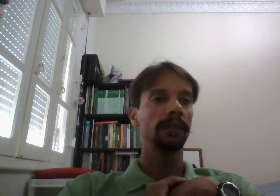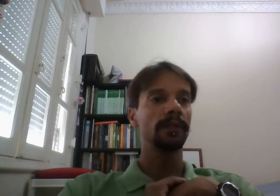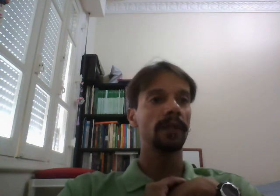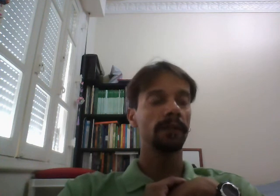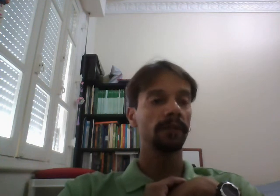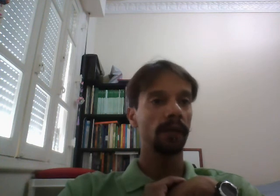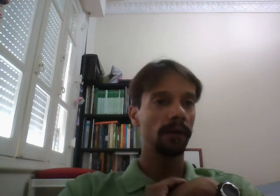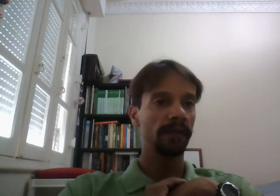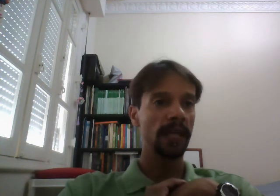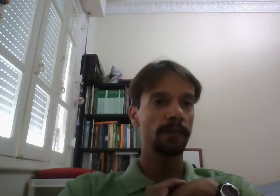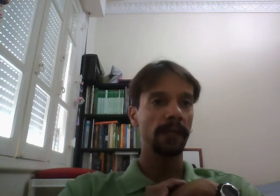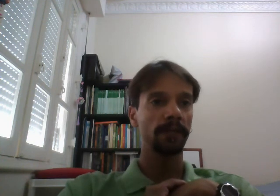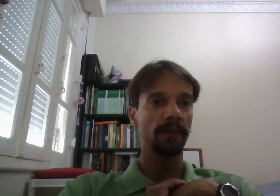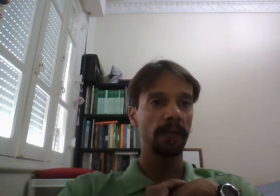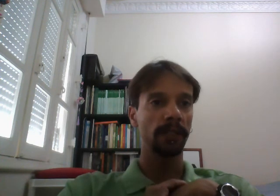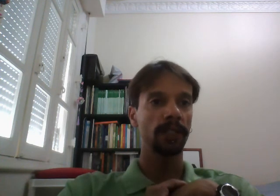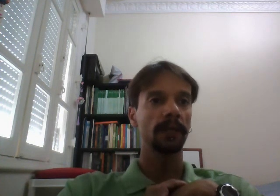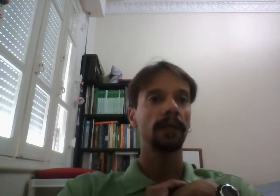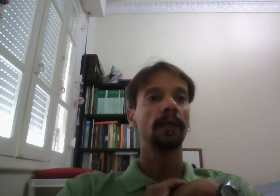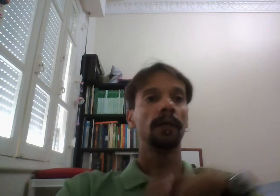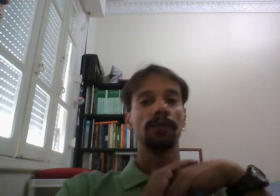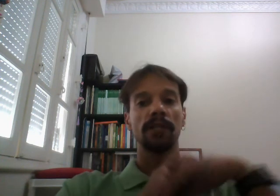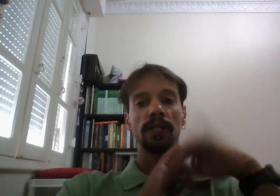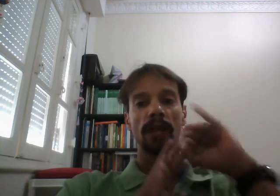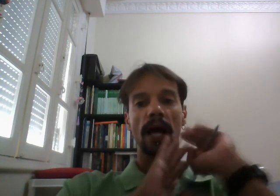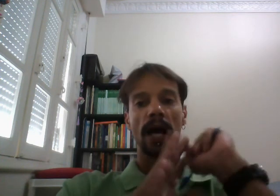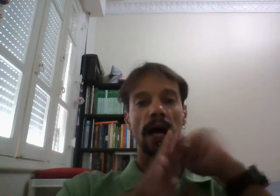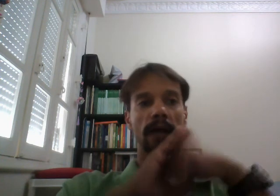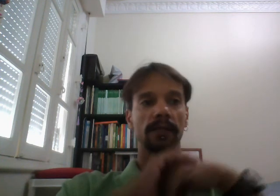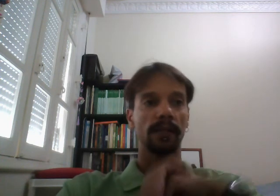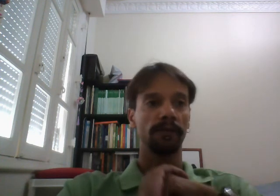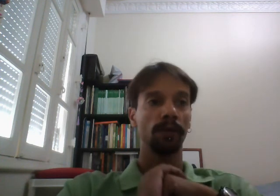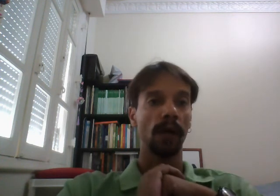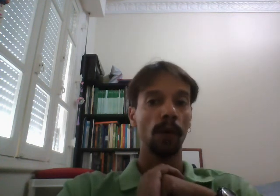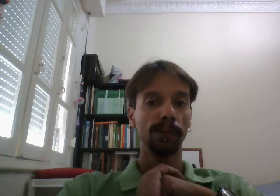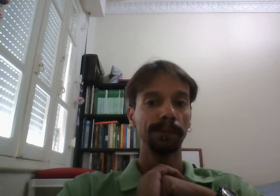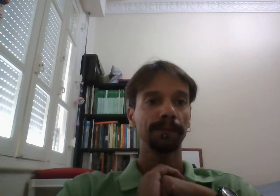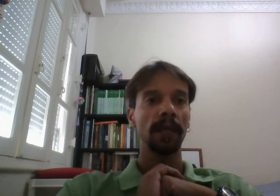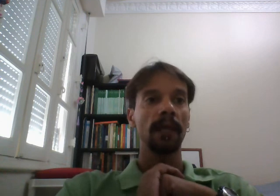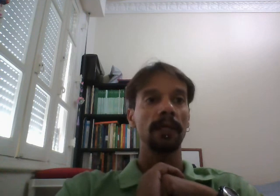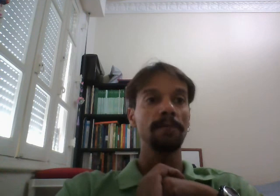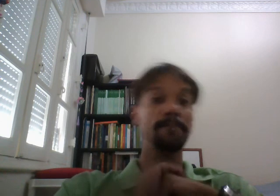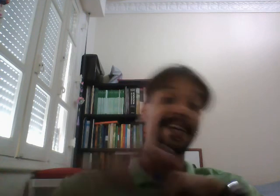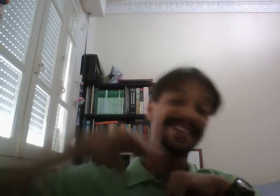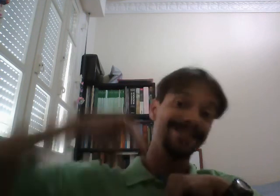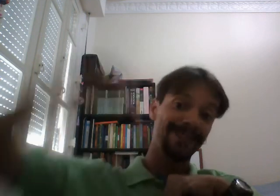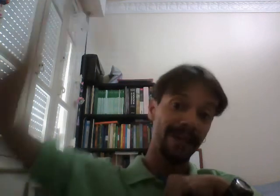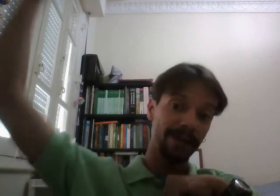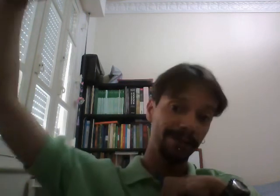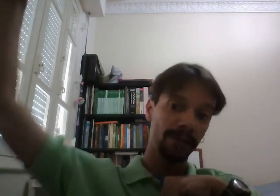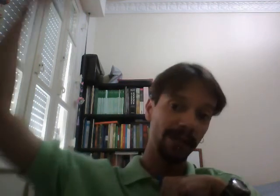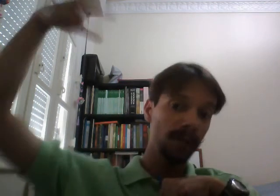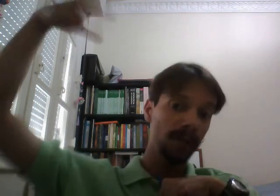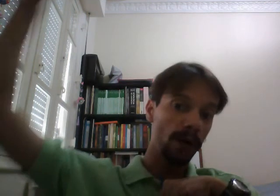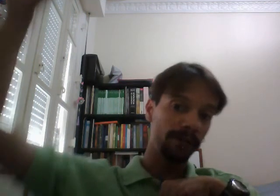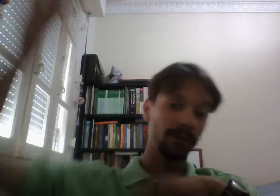e 0,9 respectivamente. Ou seja, A 0,1 e B 0,9,